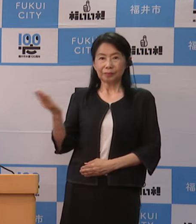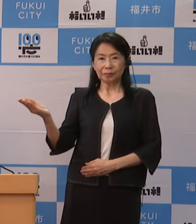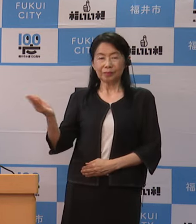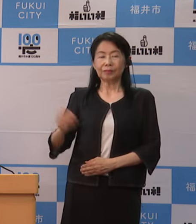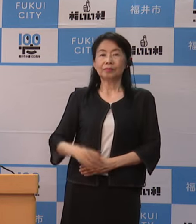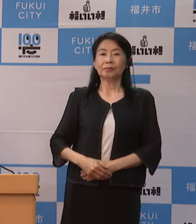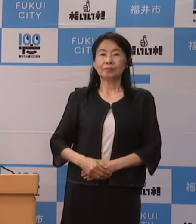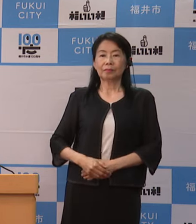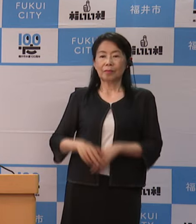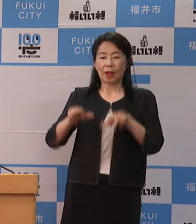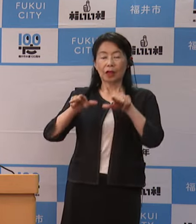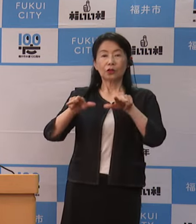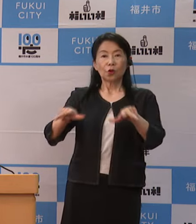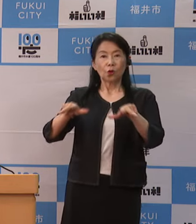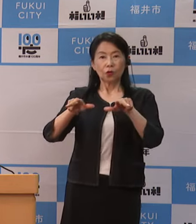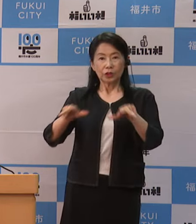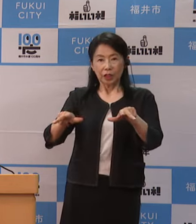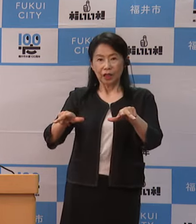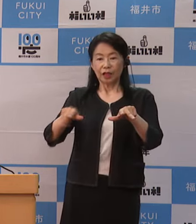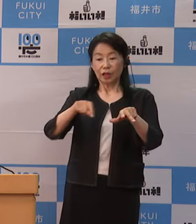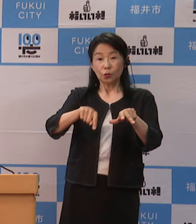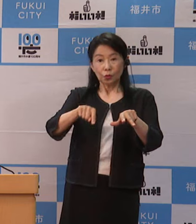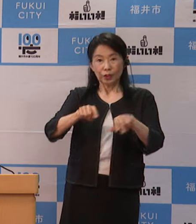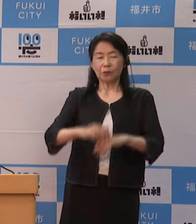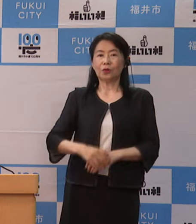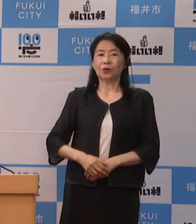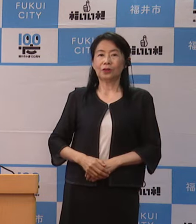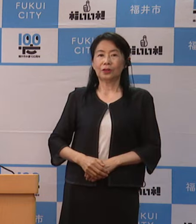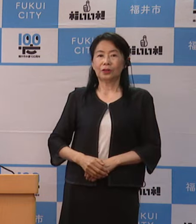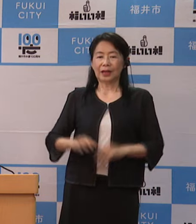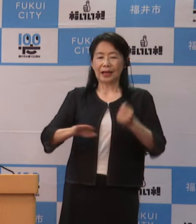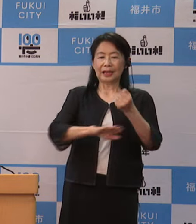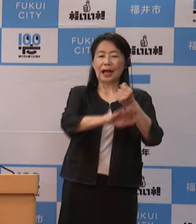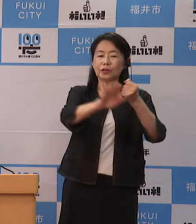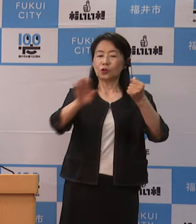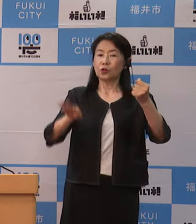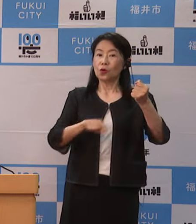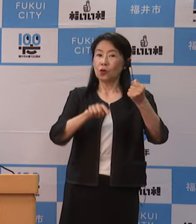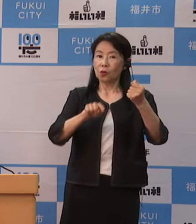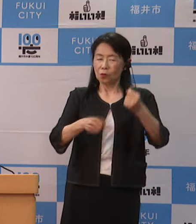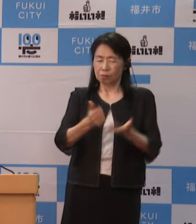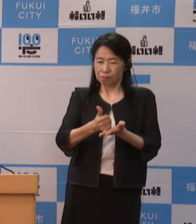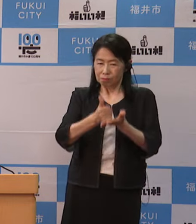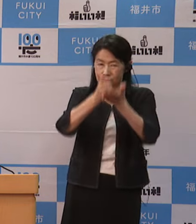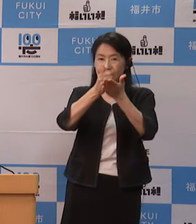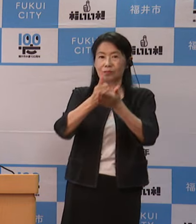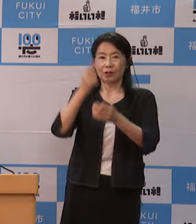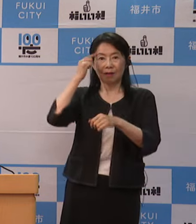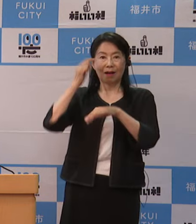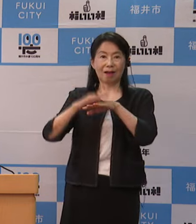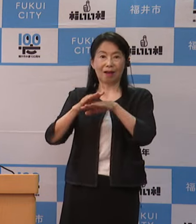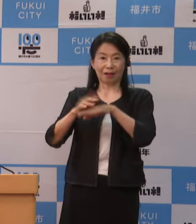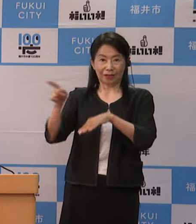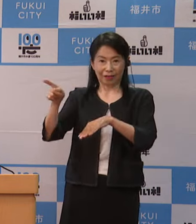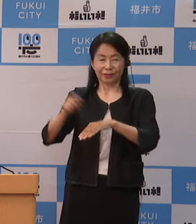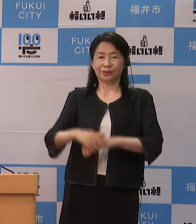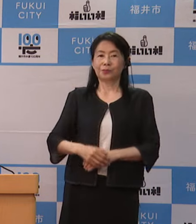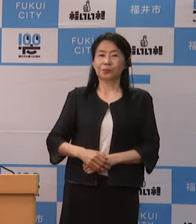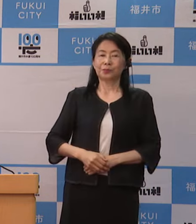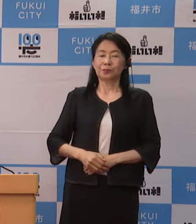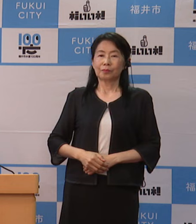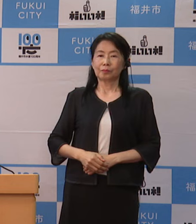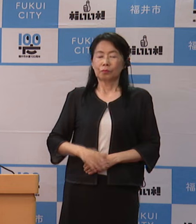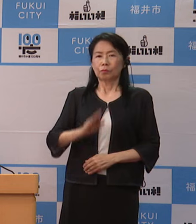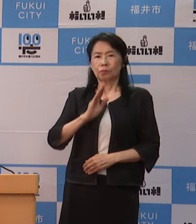うですね、あの行政的にもですね、あの非常に先ほど言いましたの環境というものを非常に重視してまして、あの